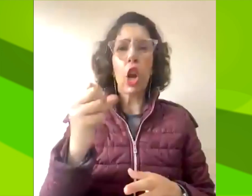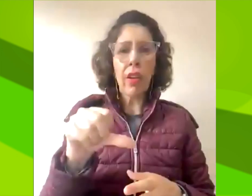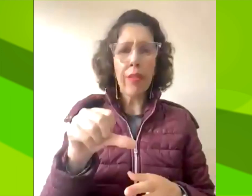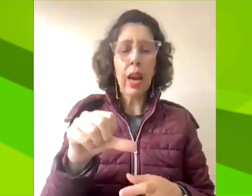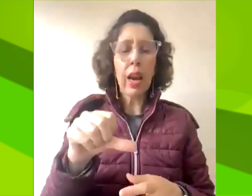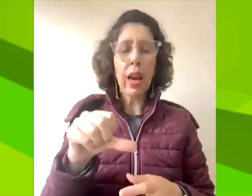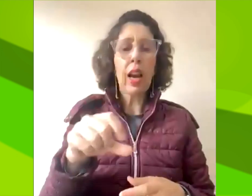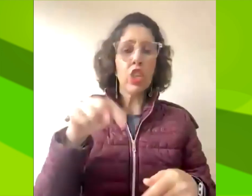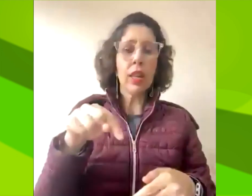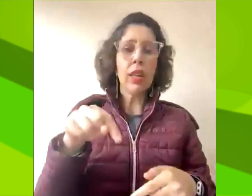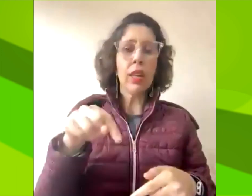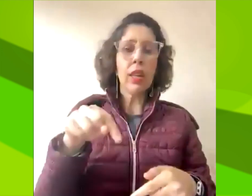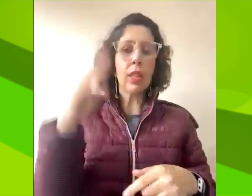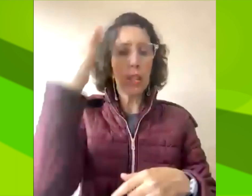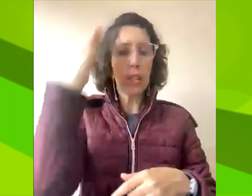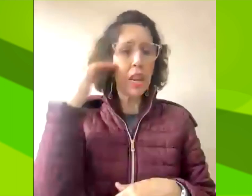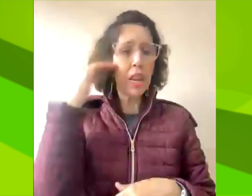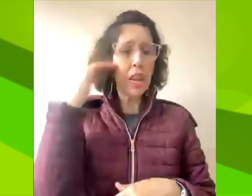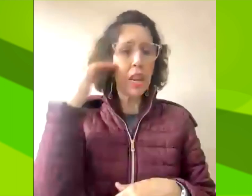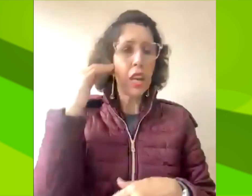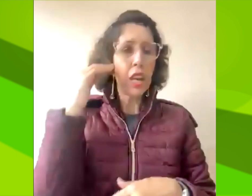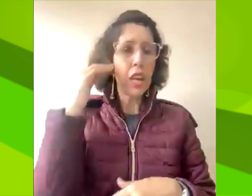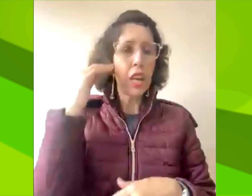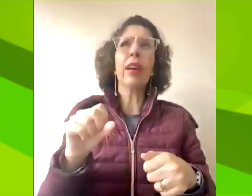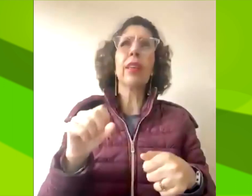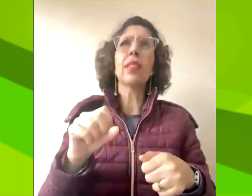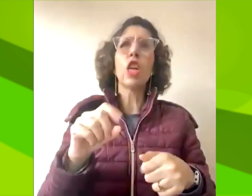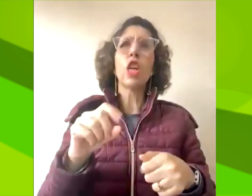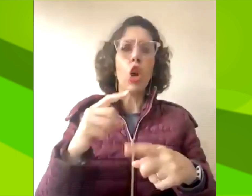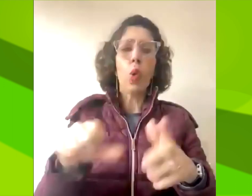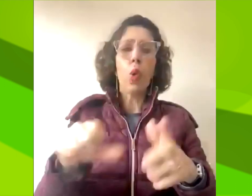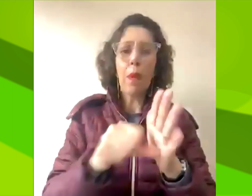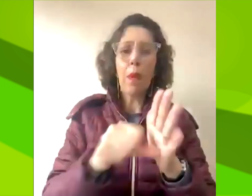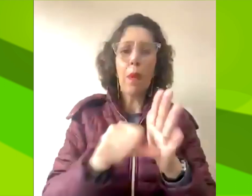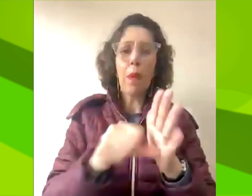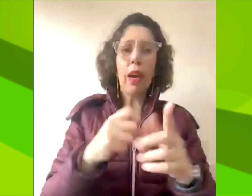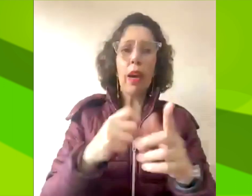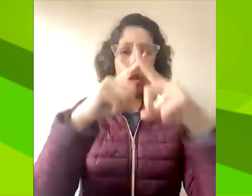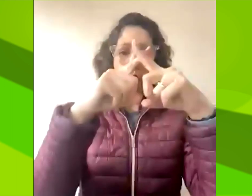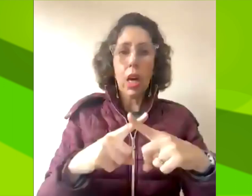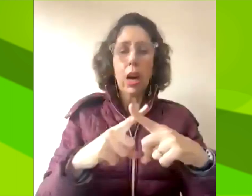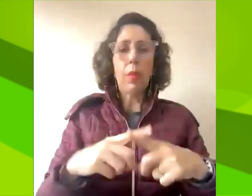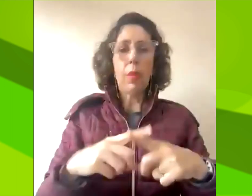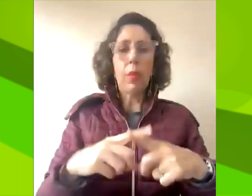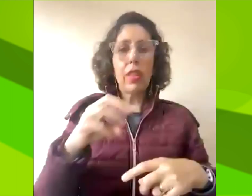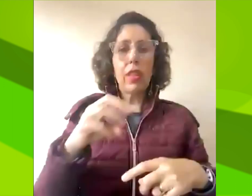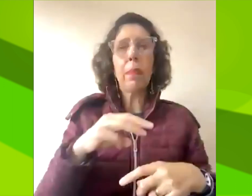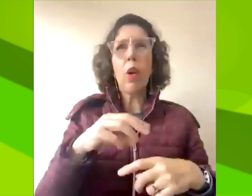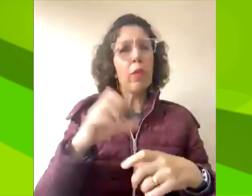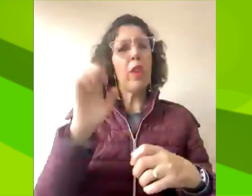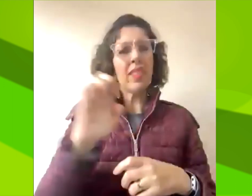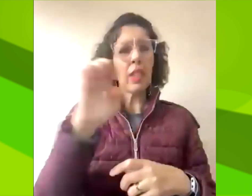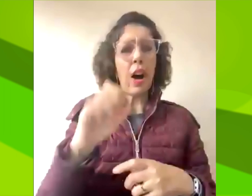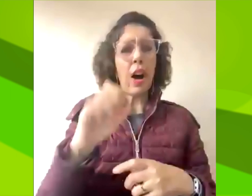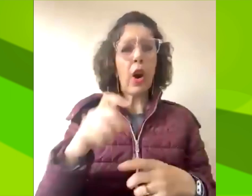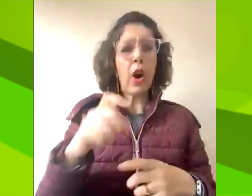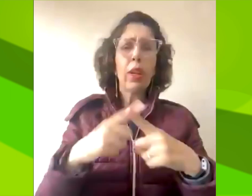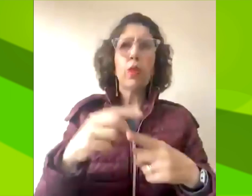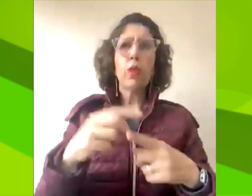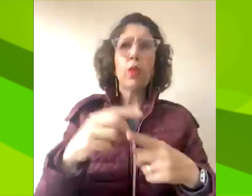gente aqui em Santa Maria fez o primeiro municipal, foi estadual porque podiam